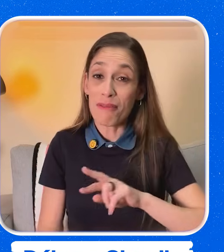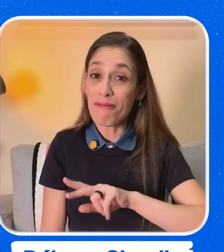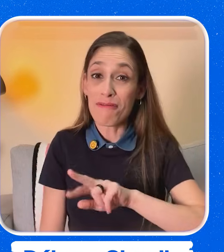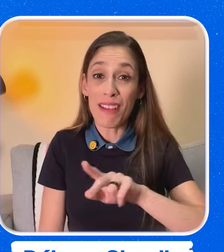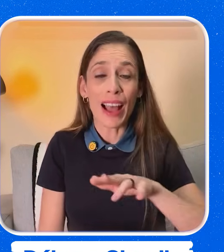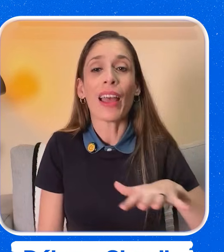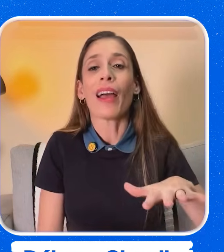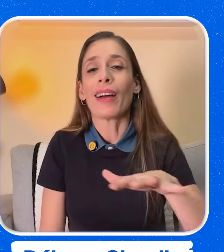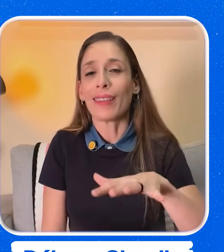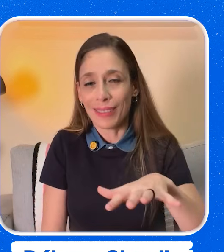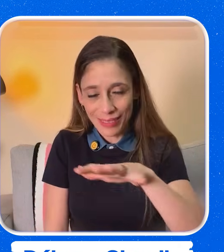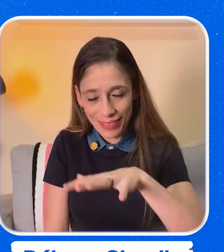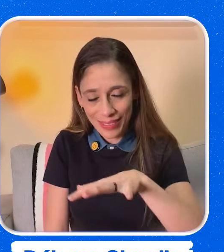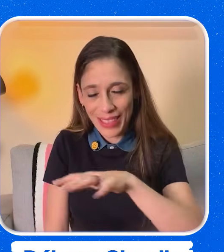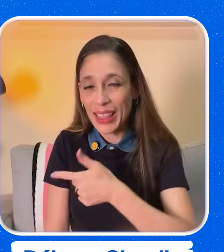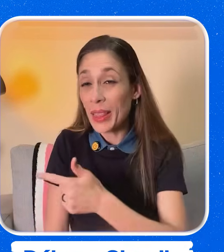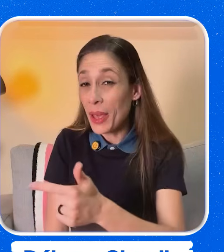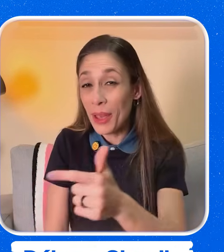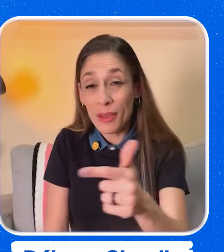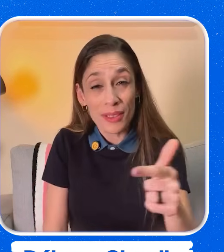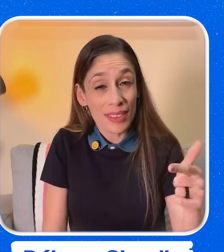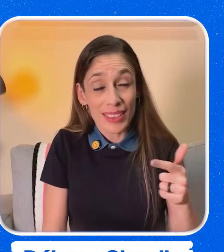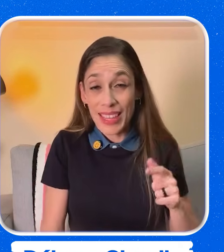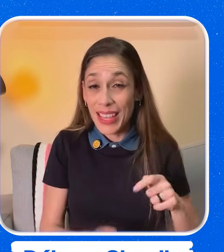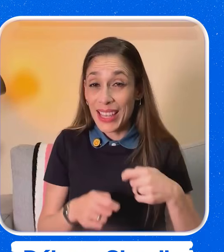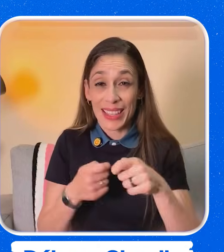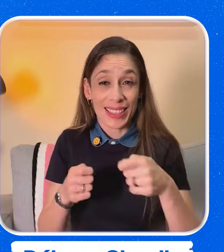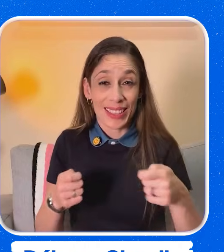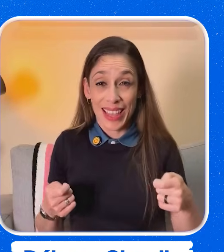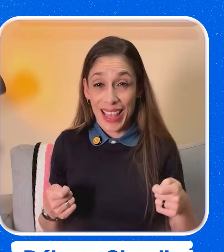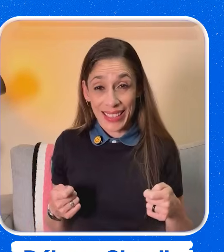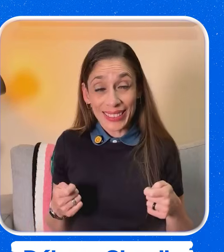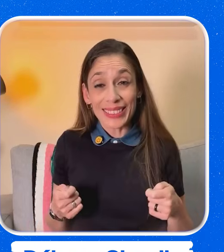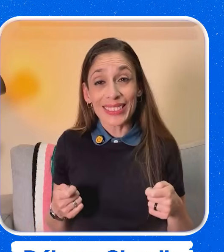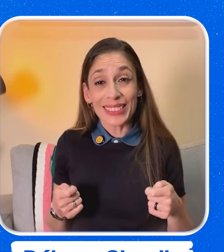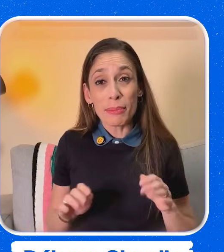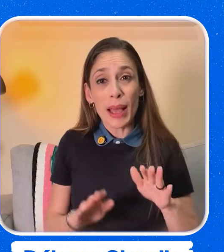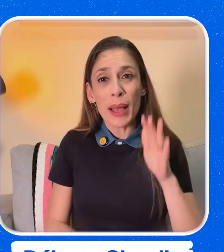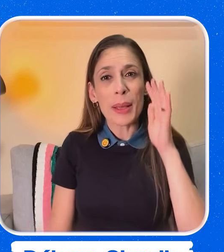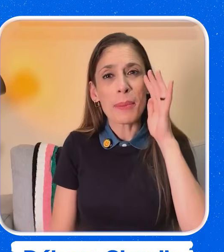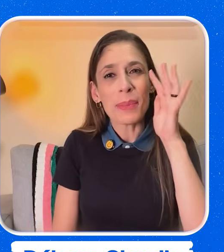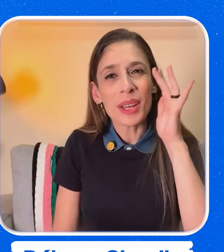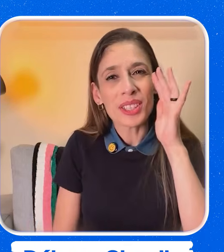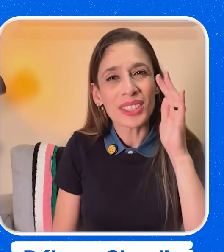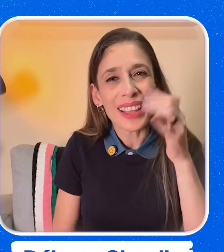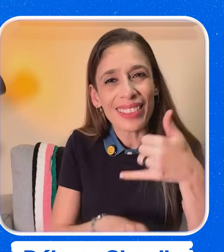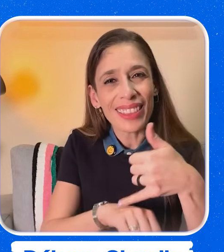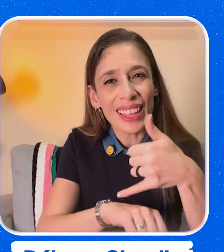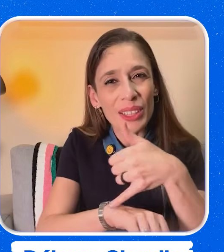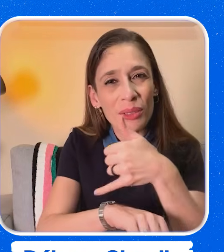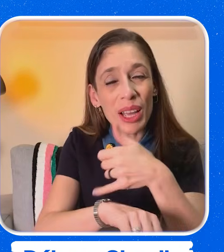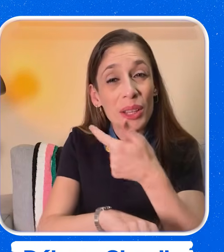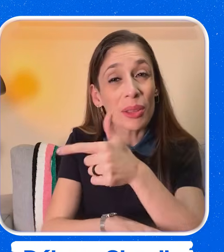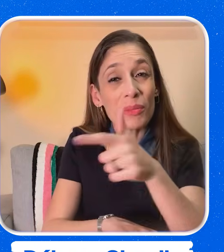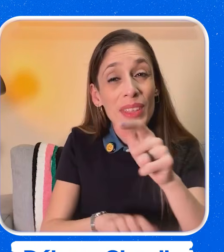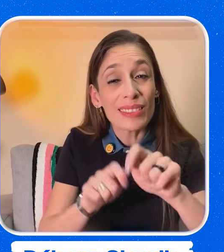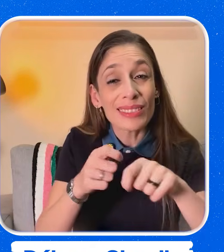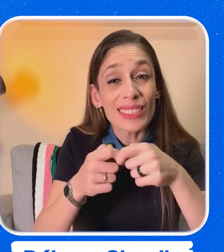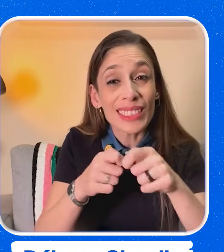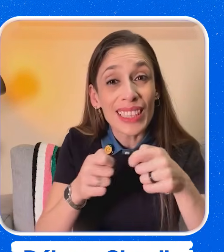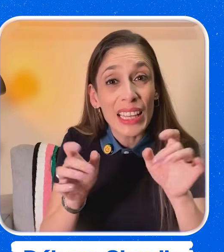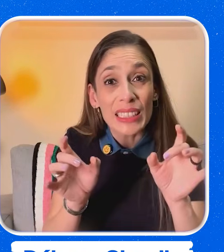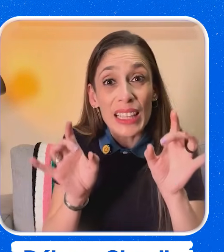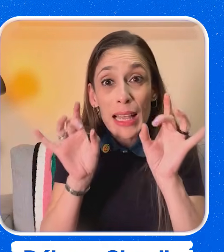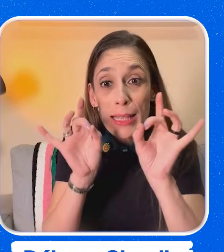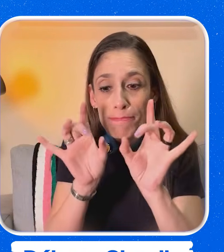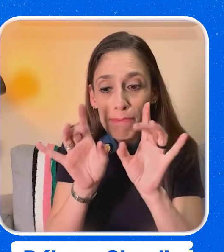têm sinais, né? é, A gente sabe isso. Mas imagine, na tatuagem não tem sinais técnicos.